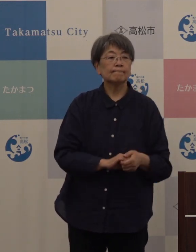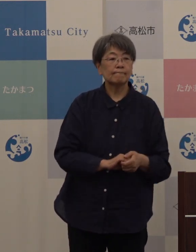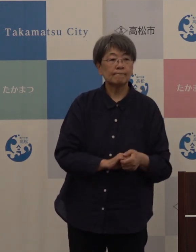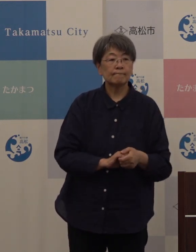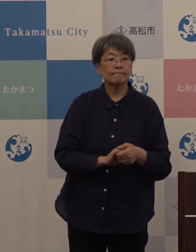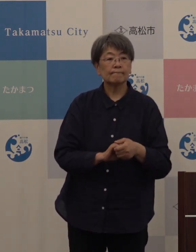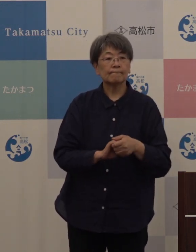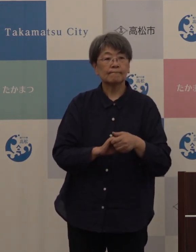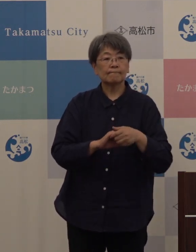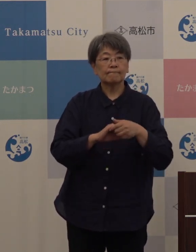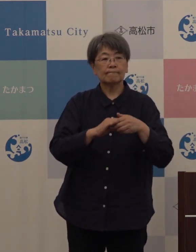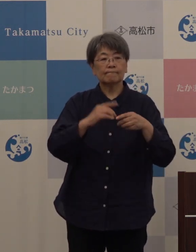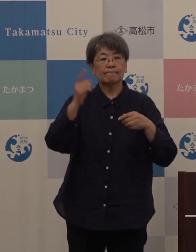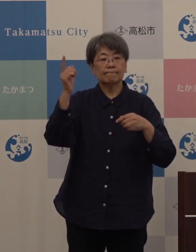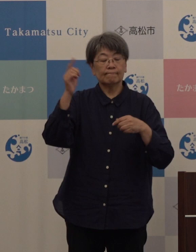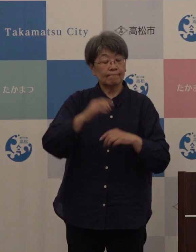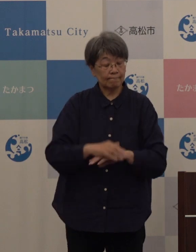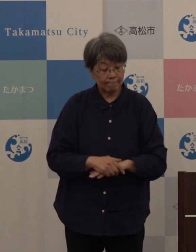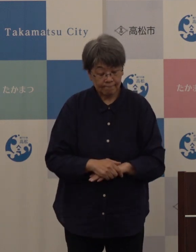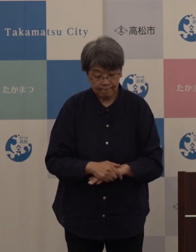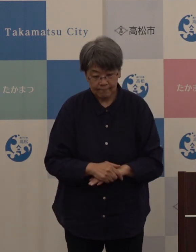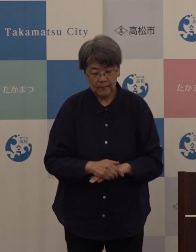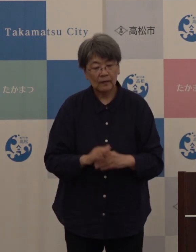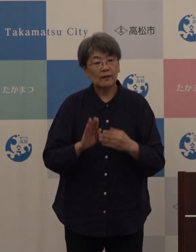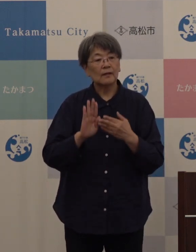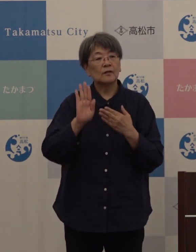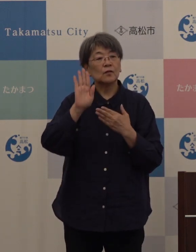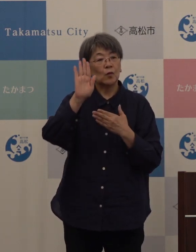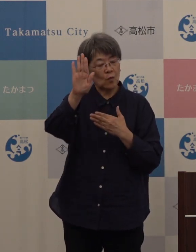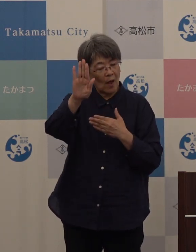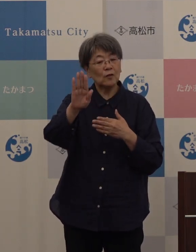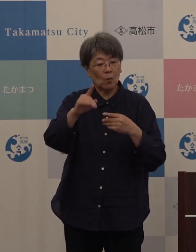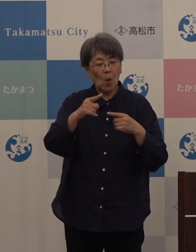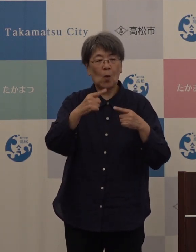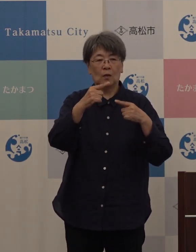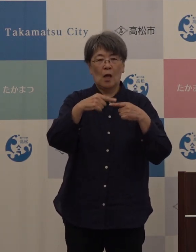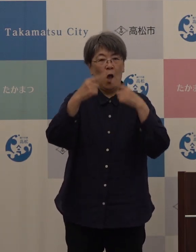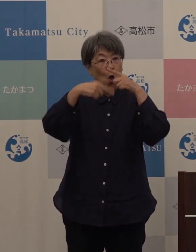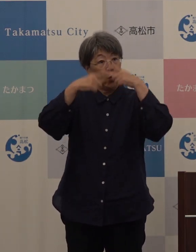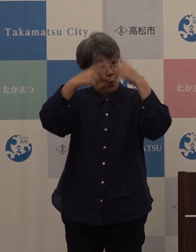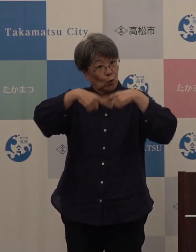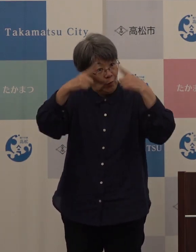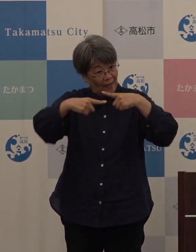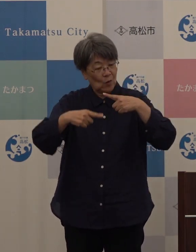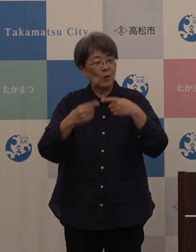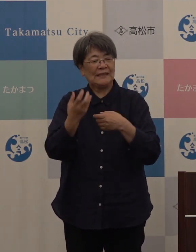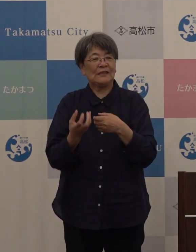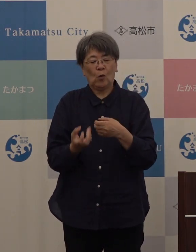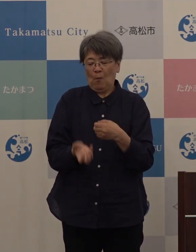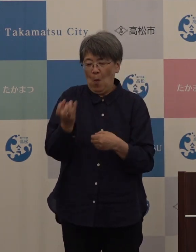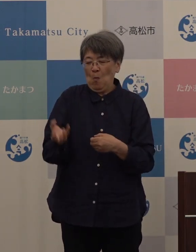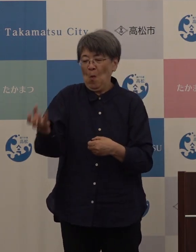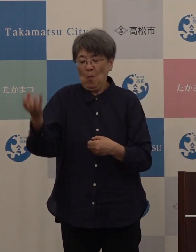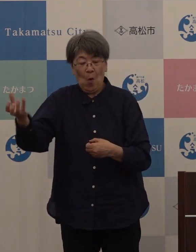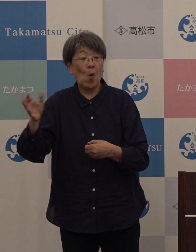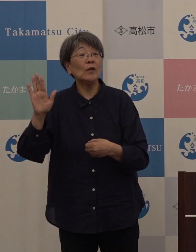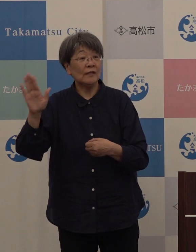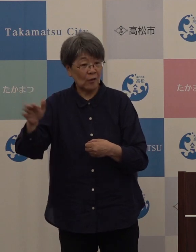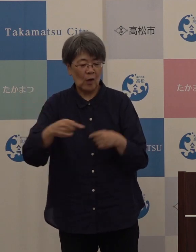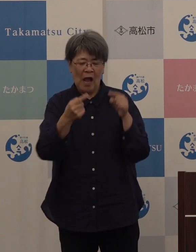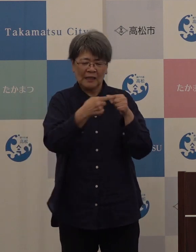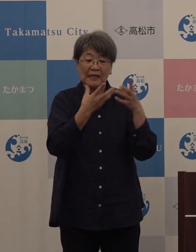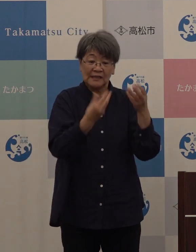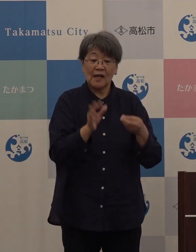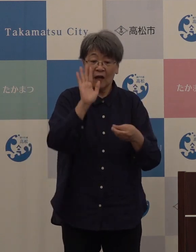原因究明と対策を申し入れたということなんですけど、その後にまあ起きているわけじゃないですか。で、まあ、たまたまそのまあ事故にはつながってないわけですけれ